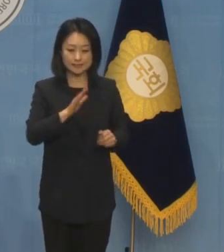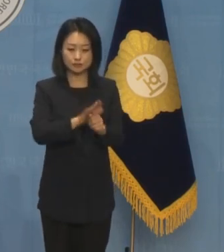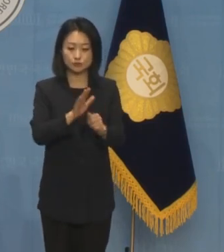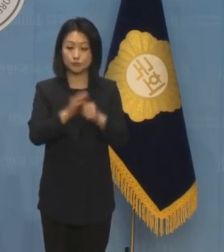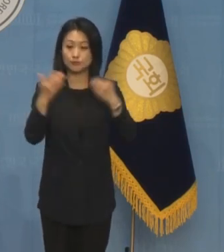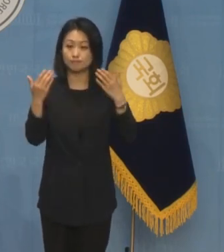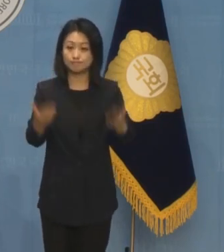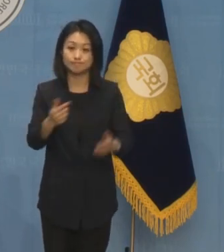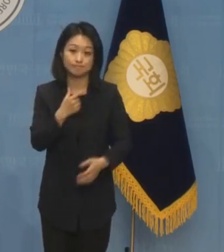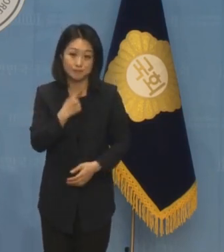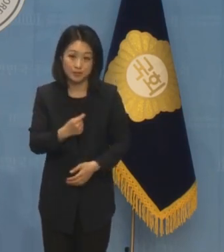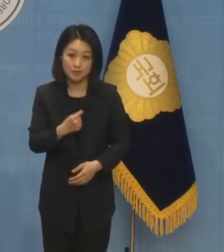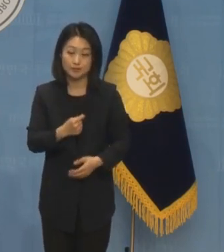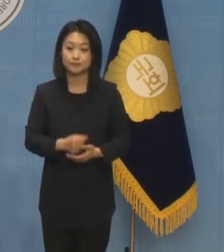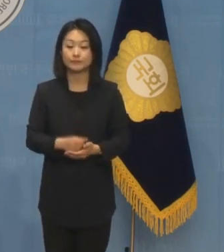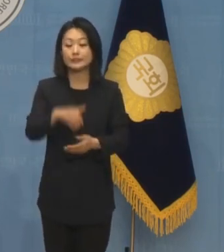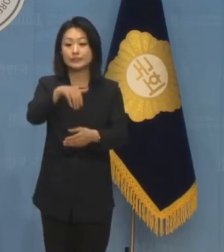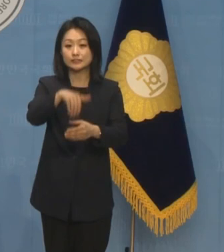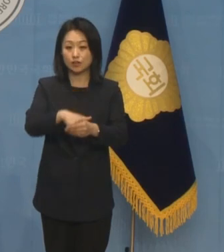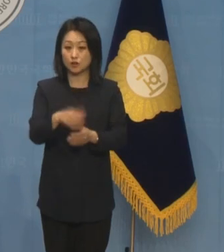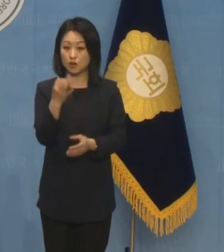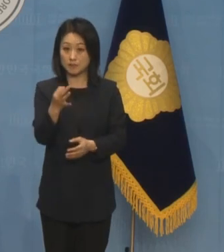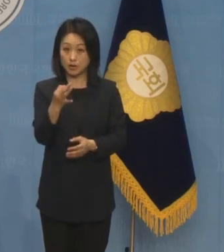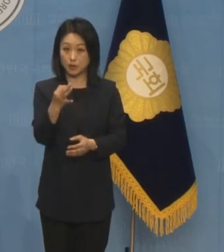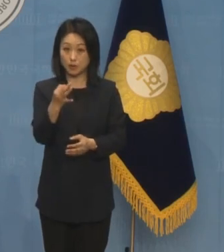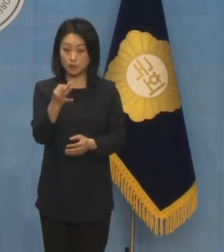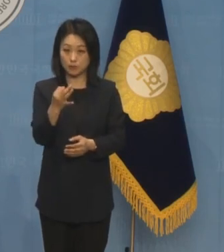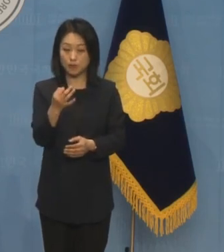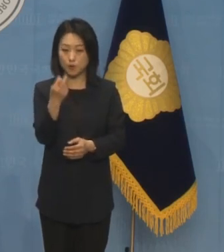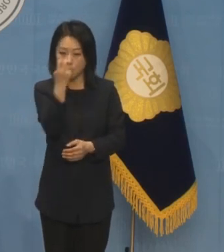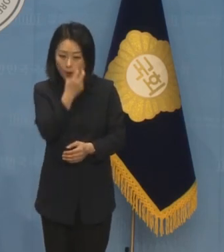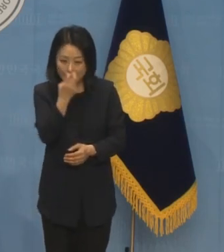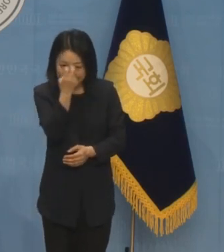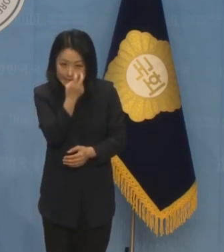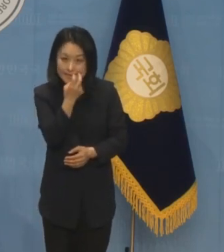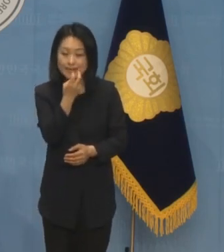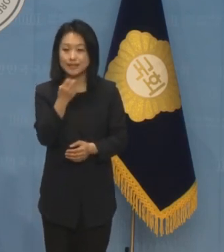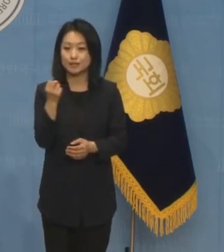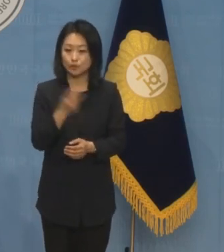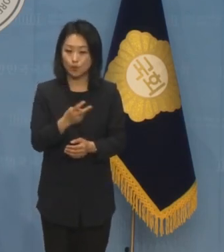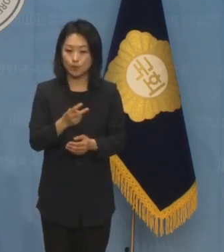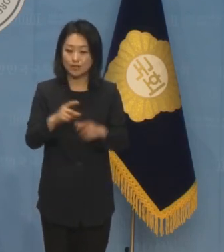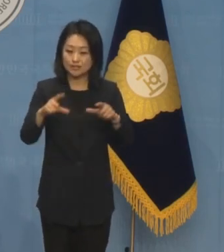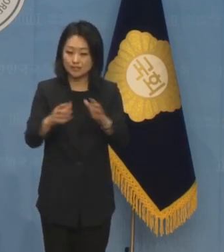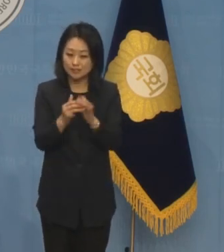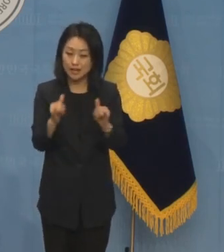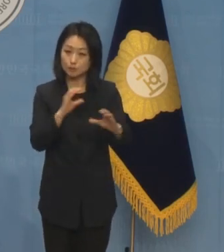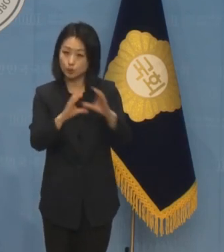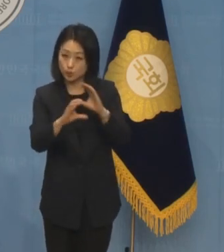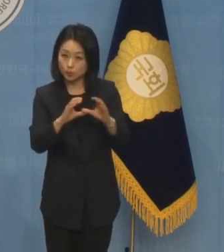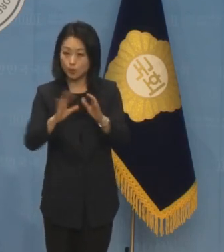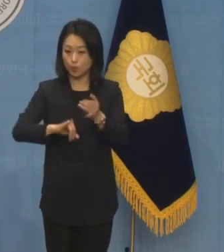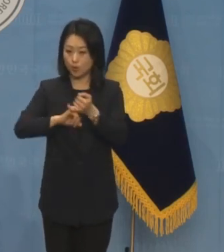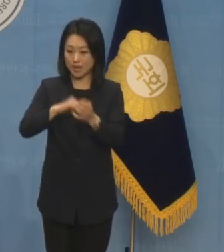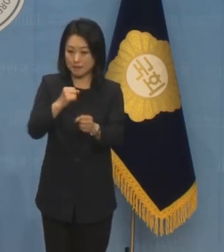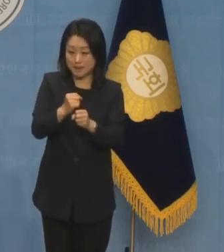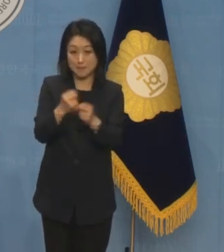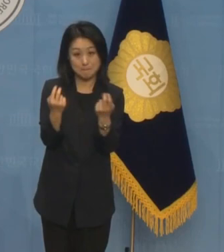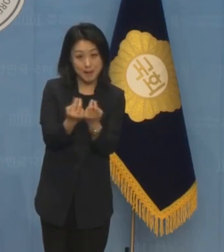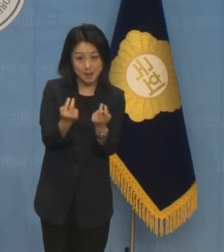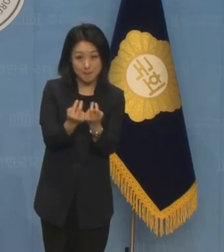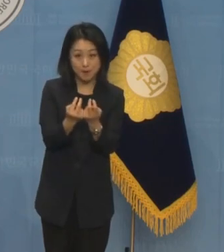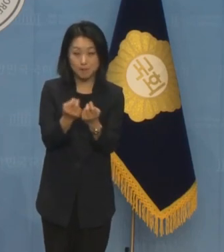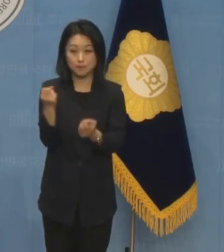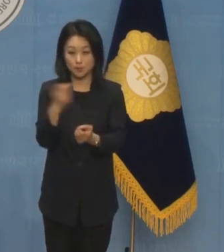있습니다. 선거 비용 일정 관리, 주민과의 소통 방법, 공약 마련 방법, 유권자에게